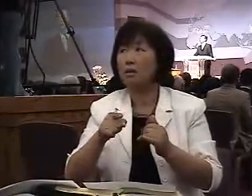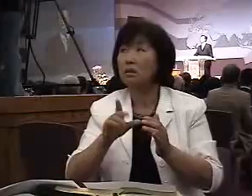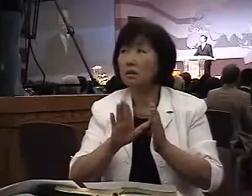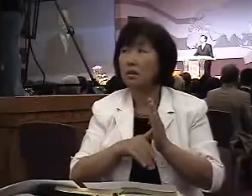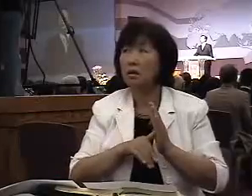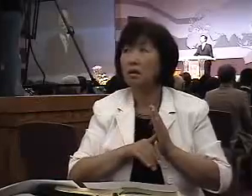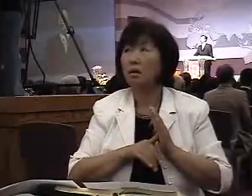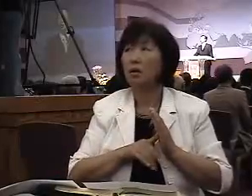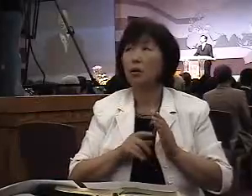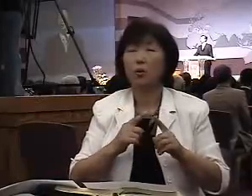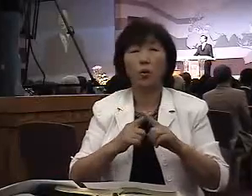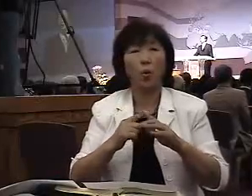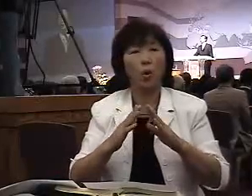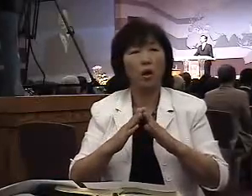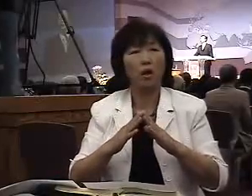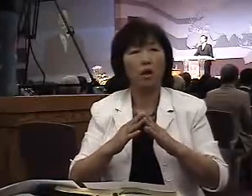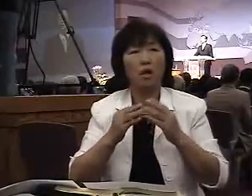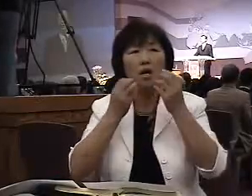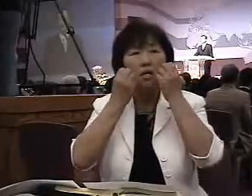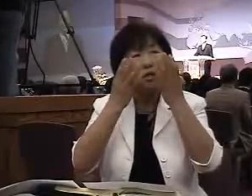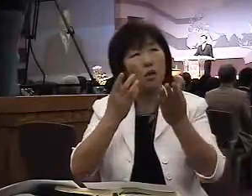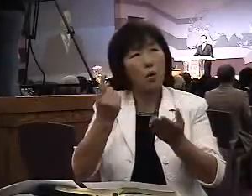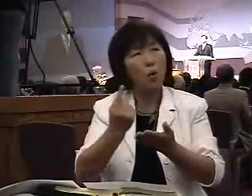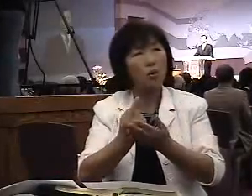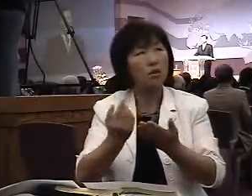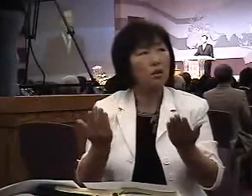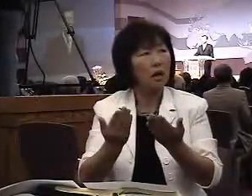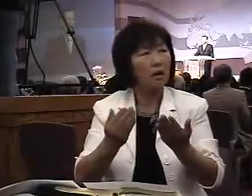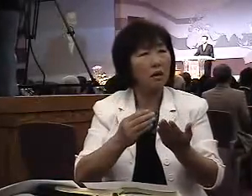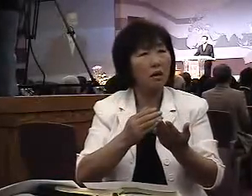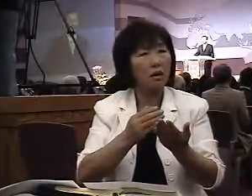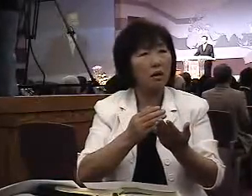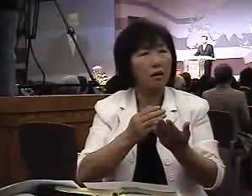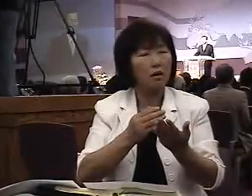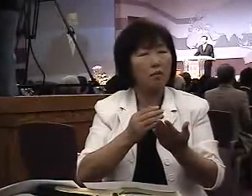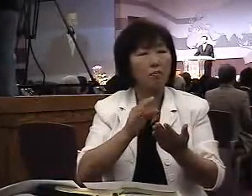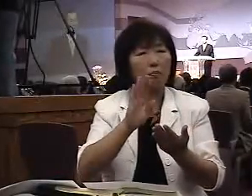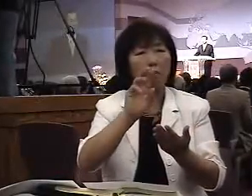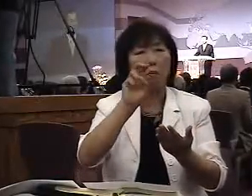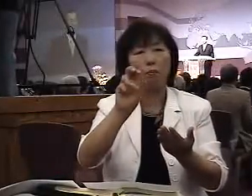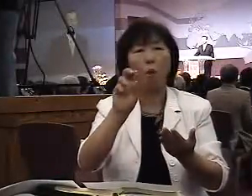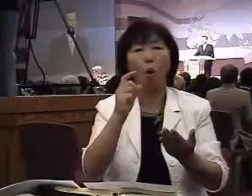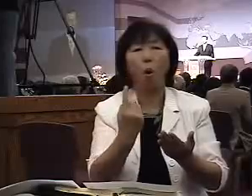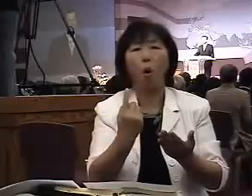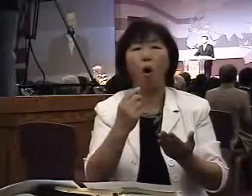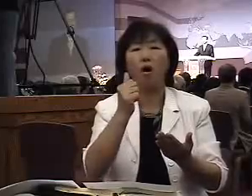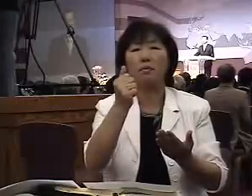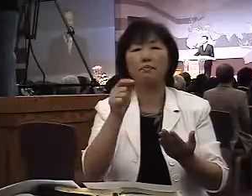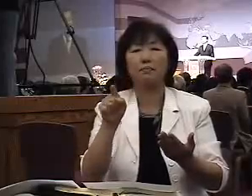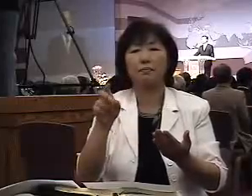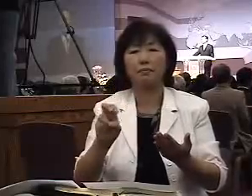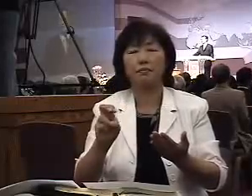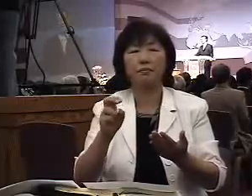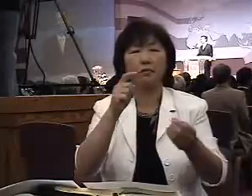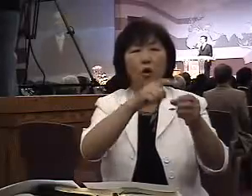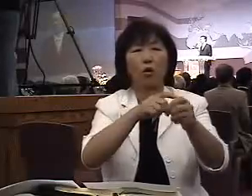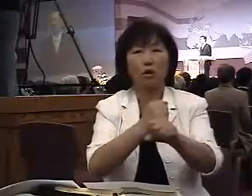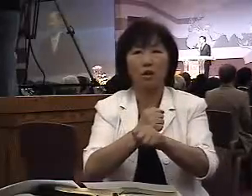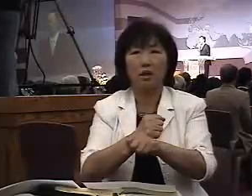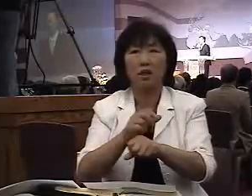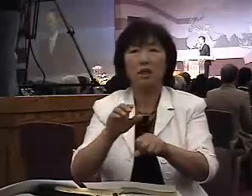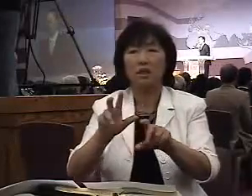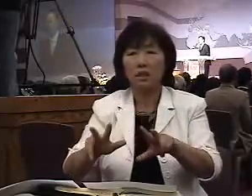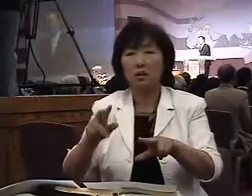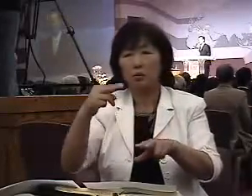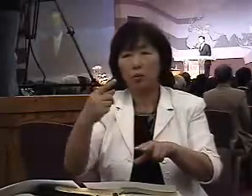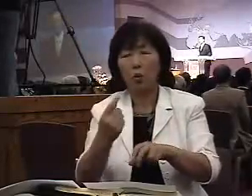그때의 우리 교회가 새로운 그 사역들을 모험적으로 했습니다. 지금도 계속하고 있지만 그때 이제